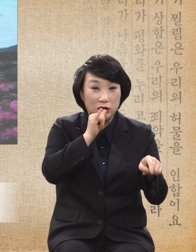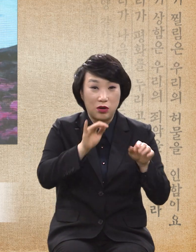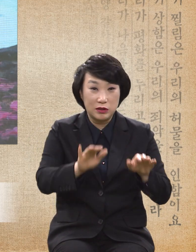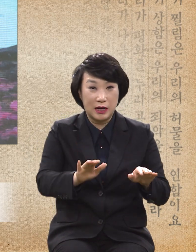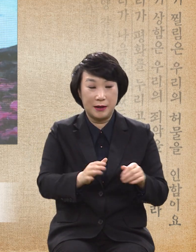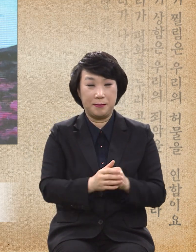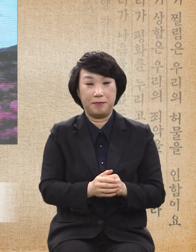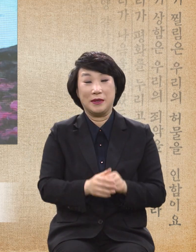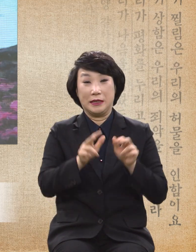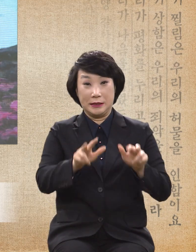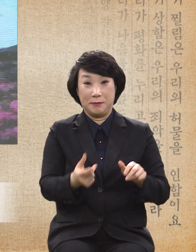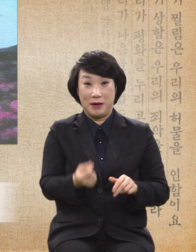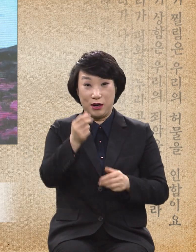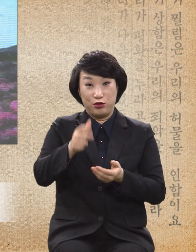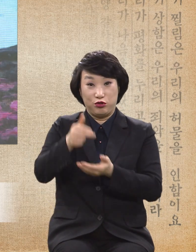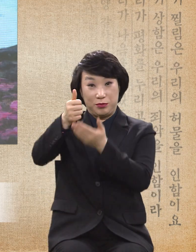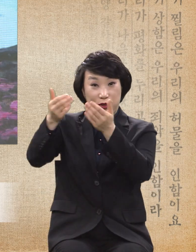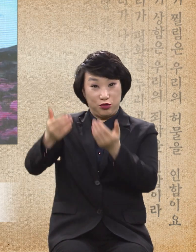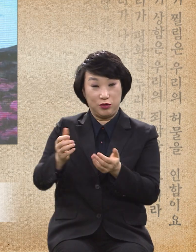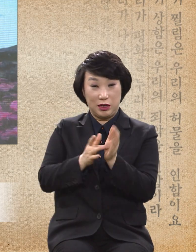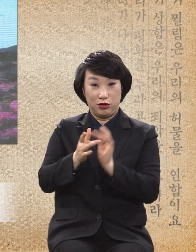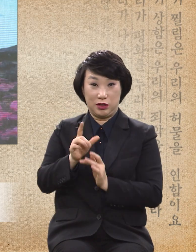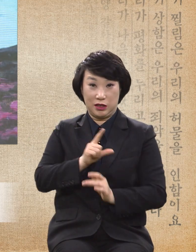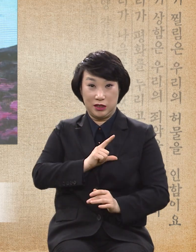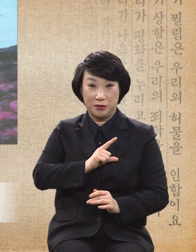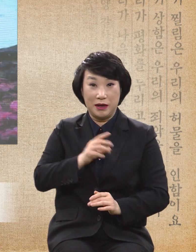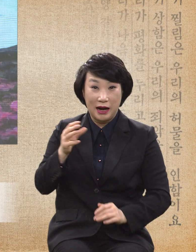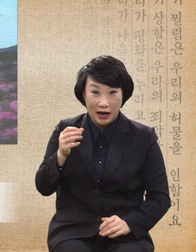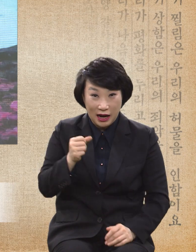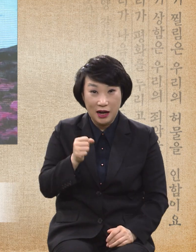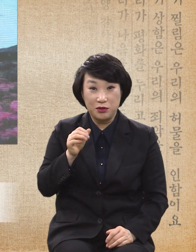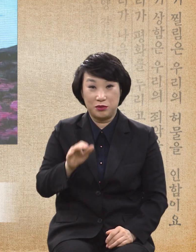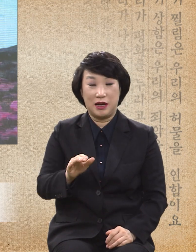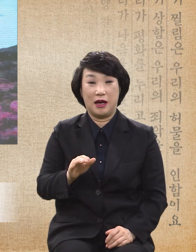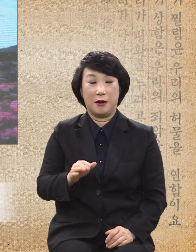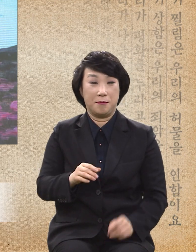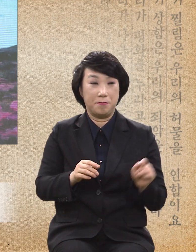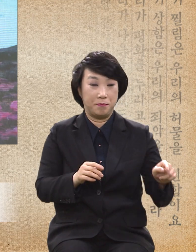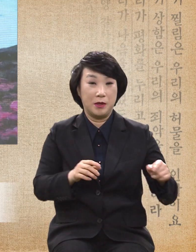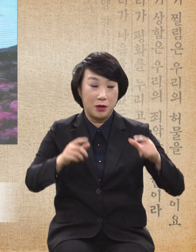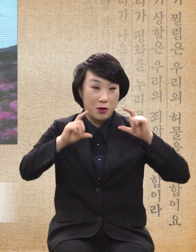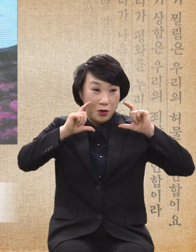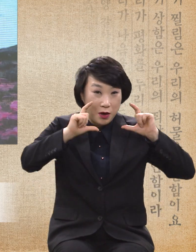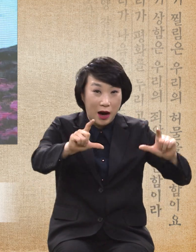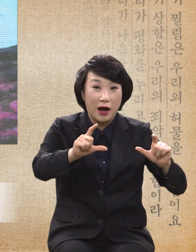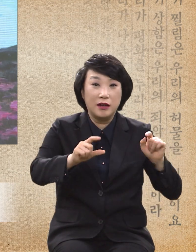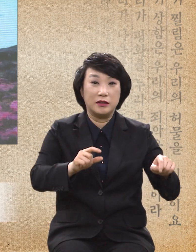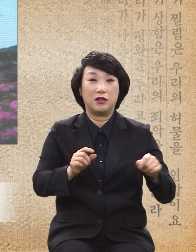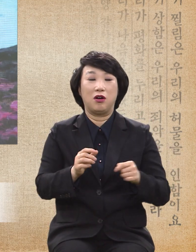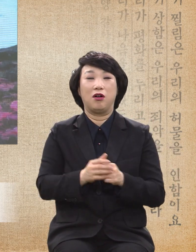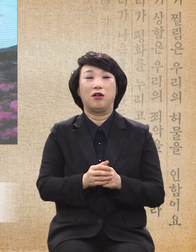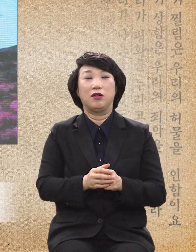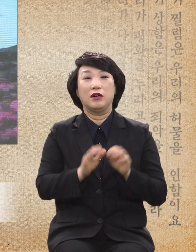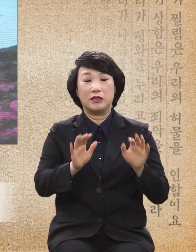있다면 지금 주님 주신 예수님의 이름으로 단호하게